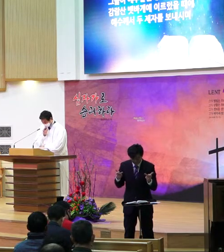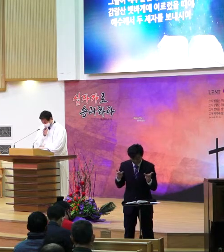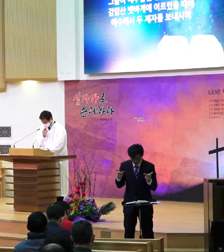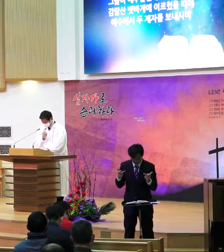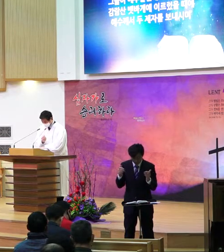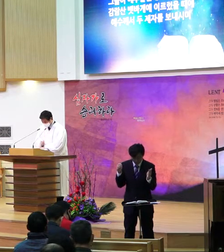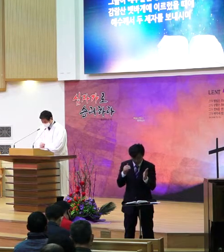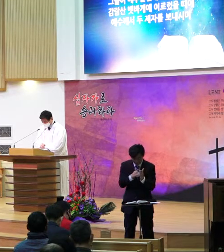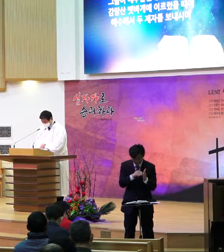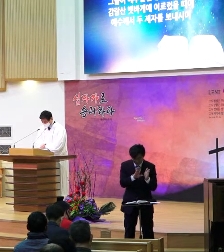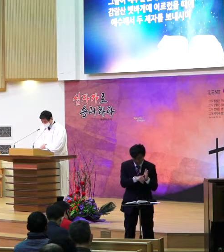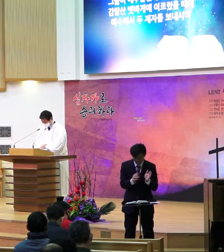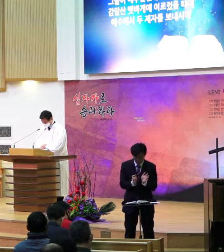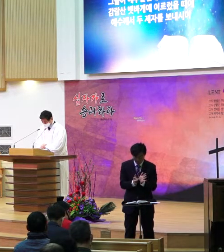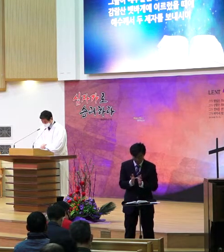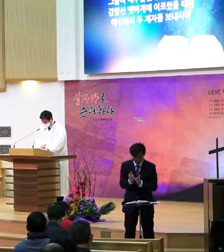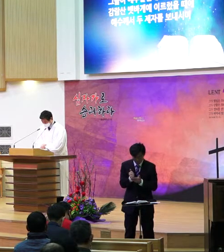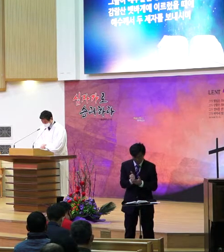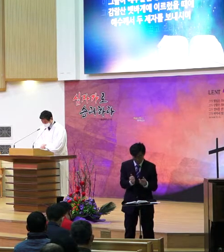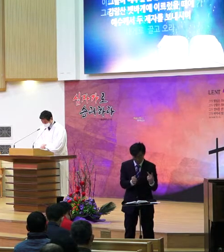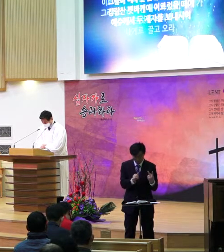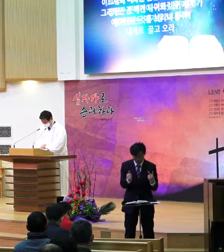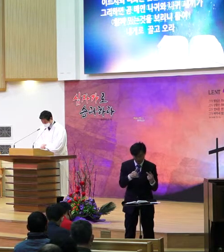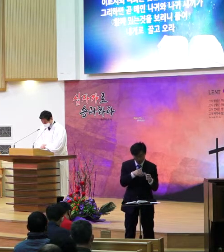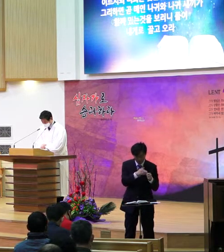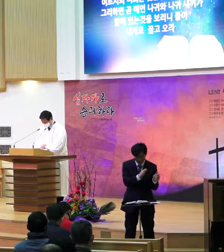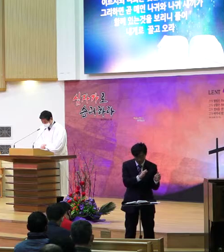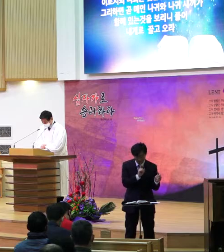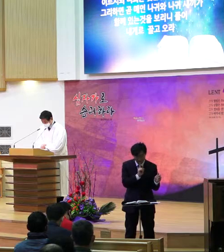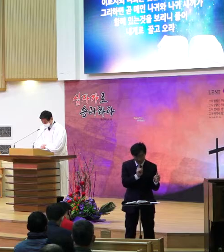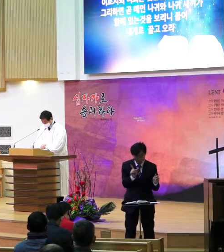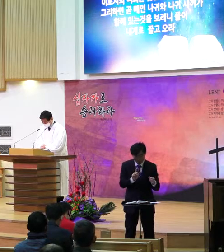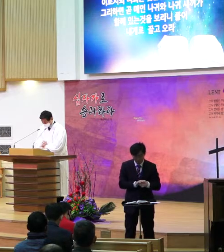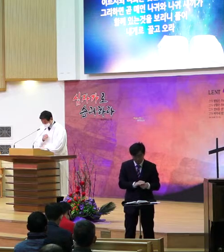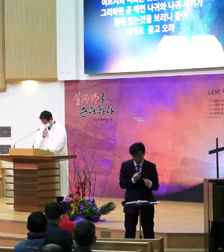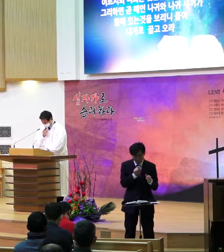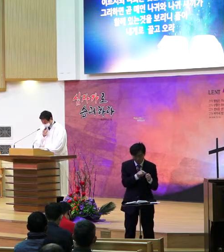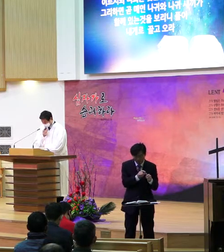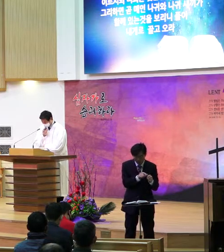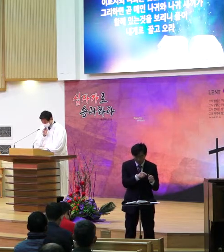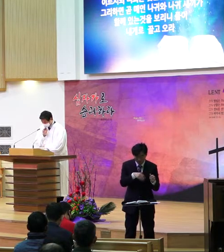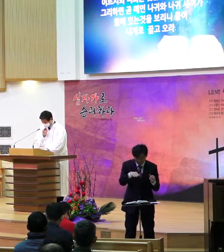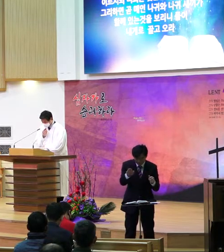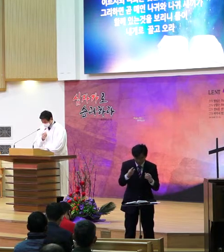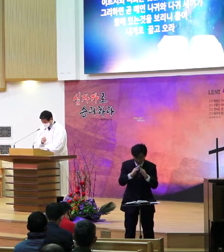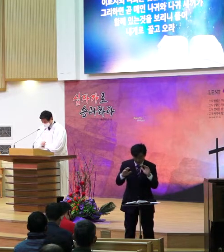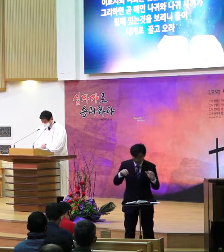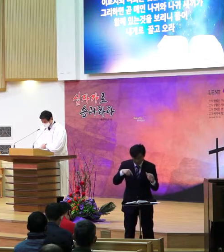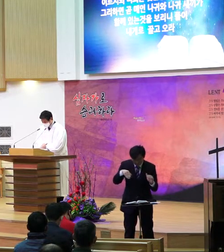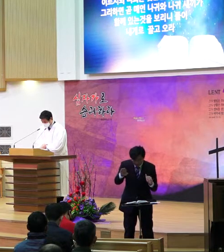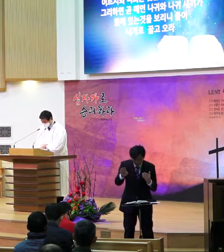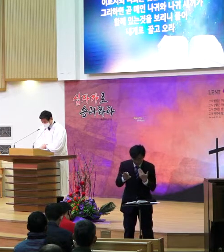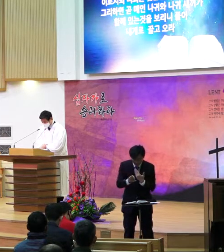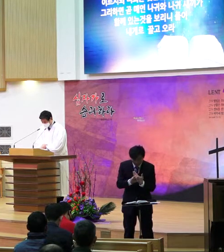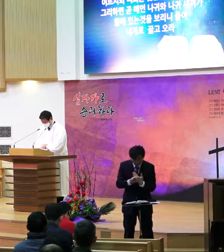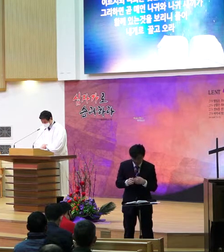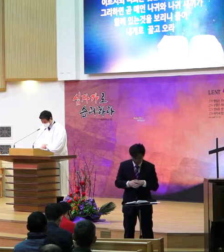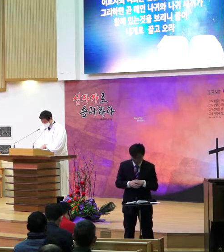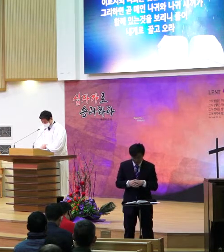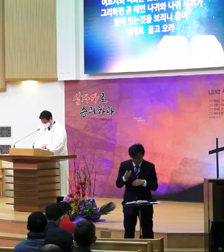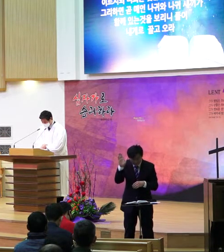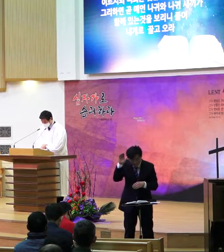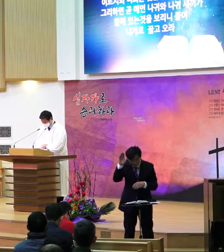이르렀을 때에 예수께서 두 제자를 보내시며 이르시되 너희는 맞은편 마을로 가라. 그리하면 곧 매인